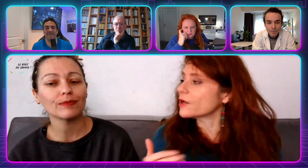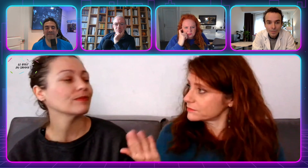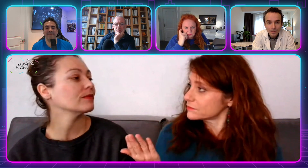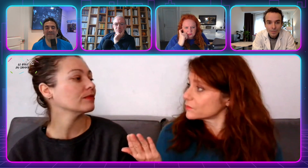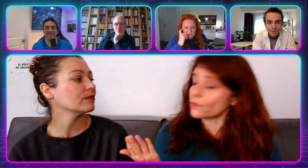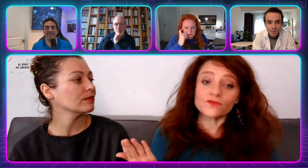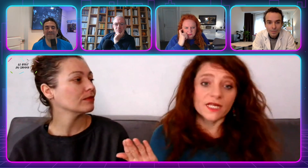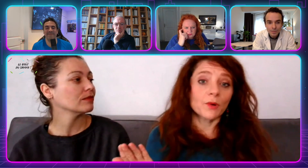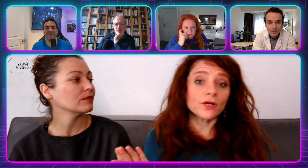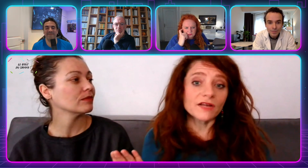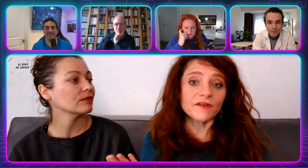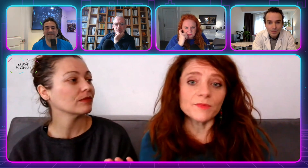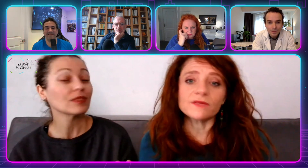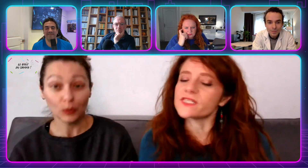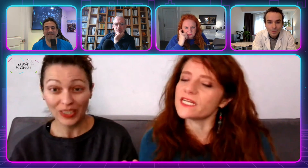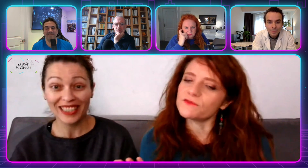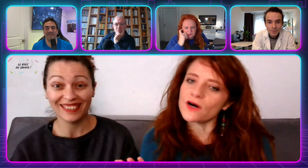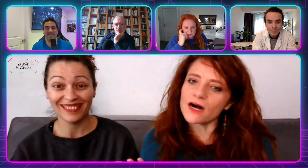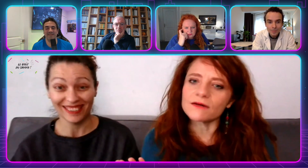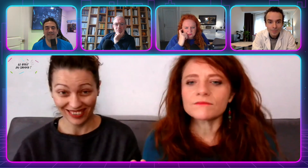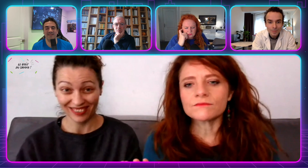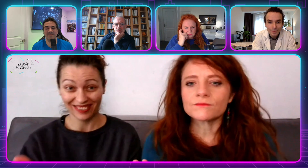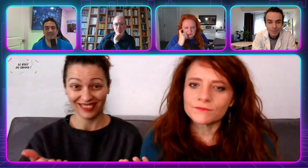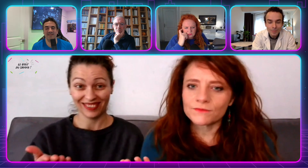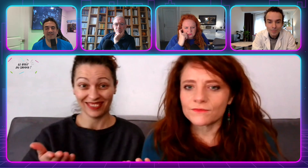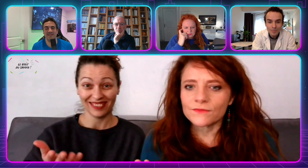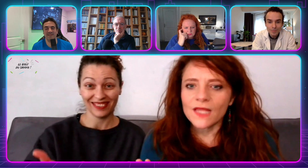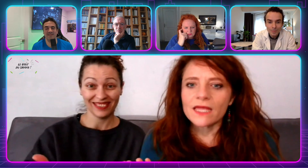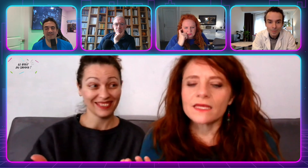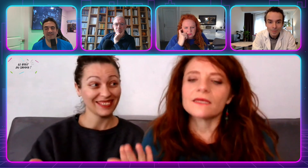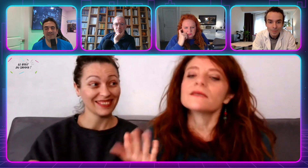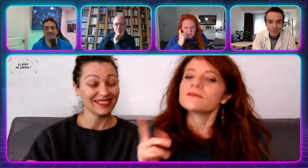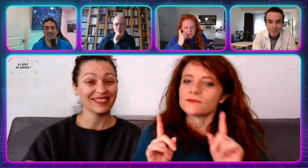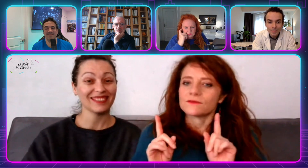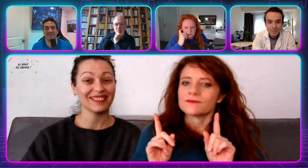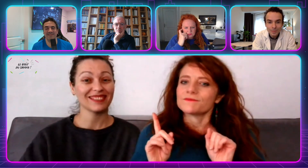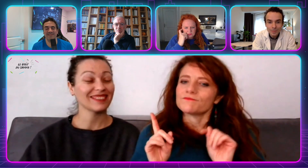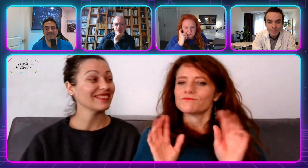Voilà. Alors, on vous apprend l'alphabet. Vous allez voir.